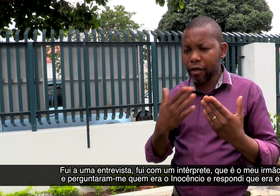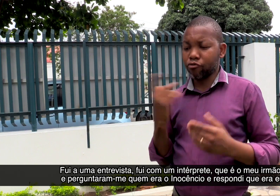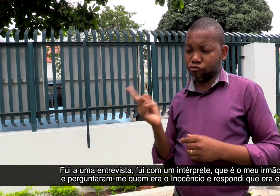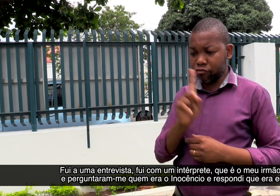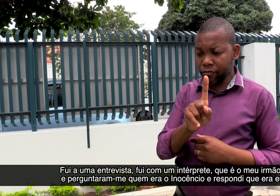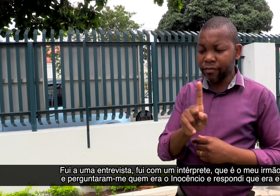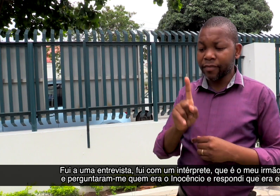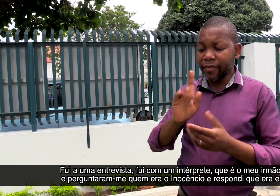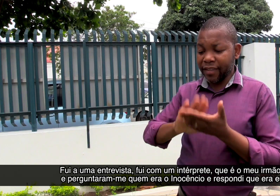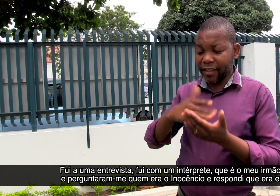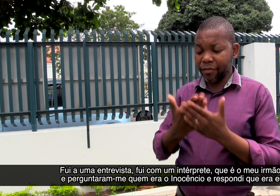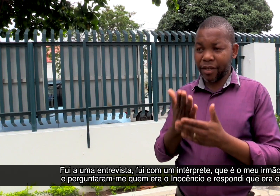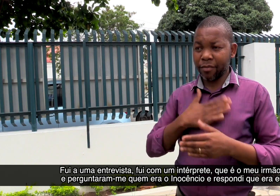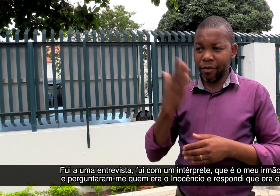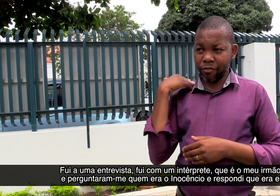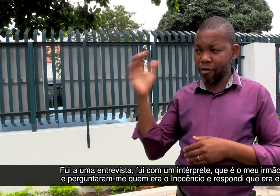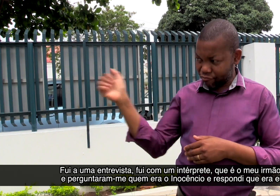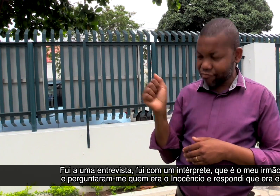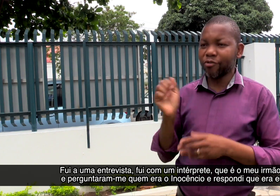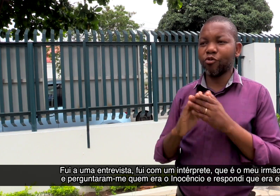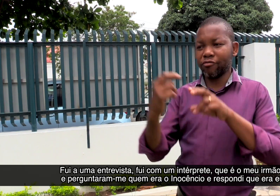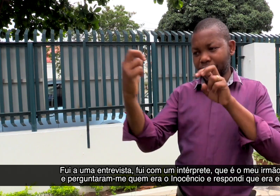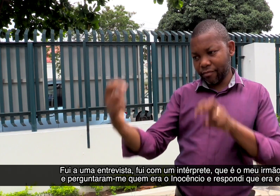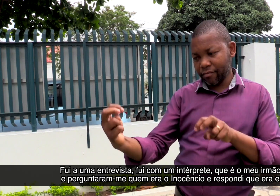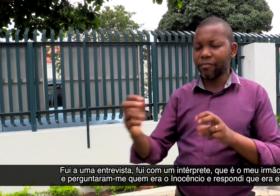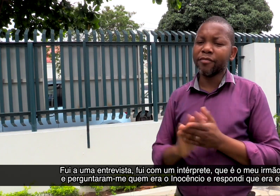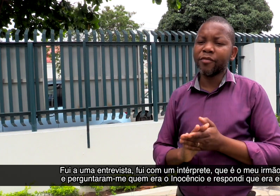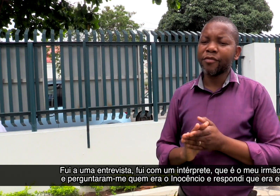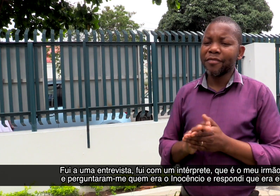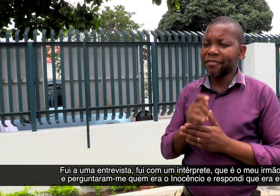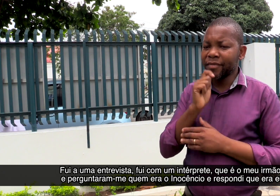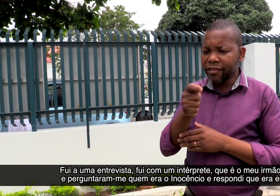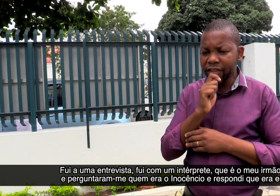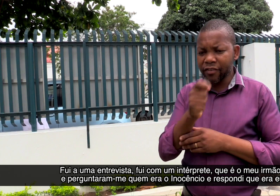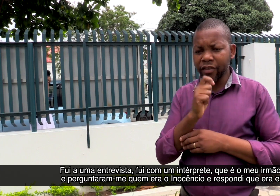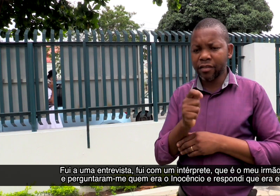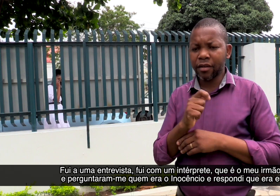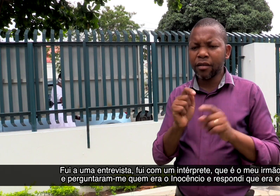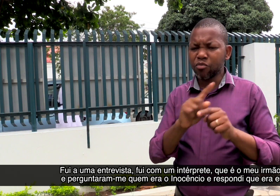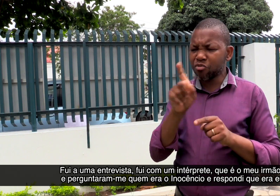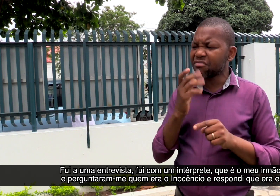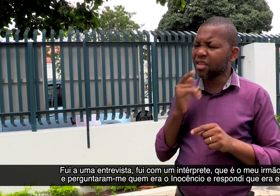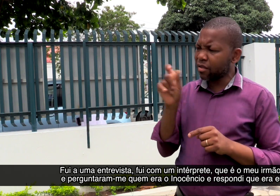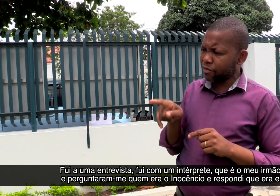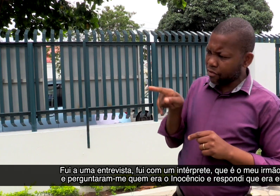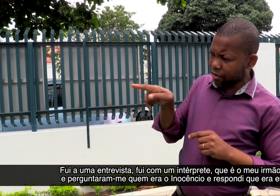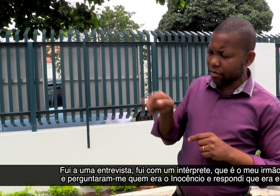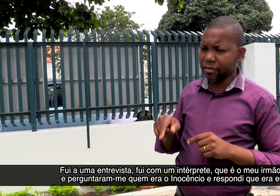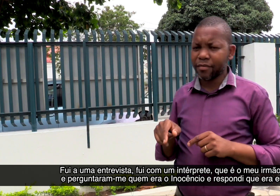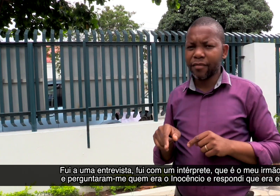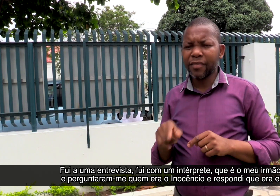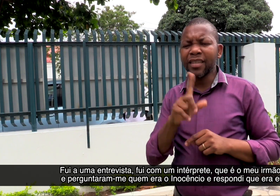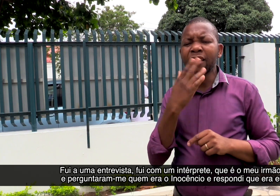uma entrevista. Lá fui e usei o meu intérprete, que é o meu irmão. Fui com o meu irmão para fazer a